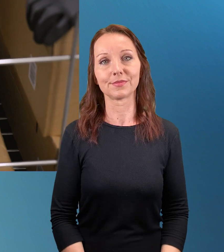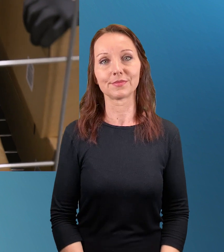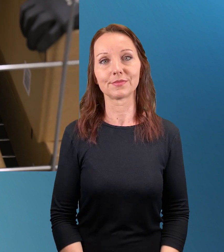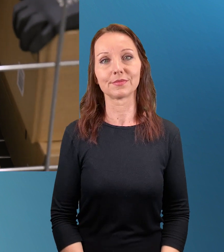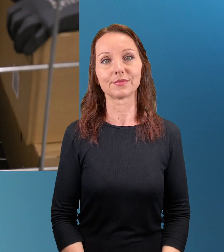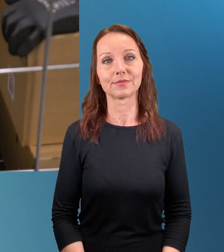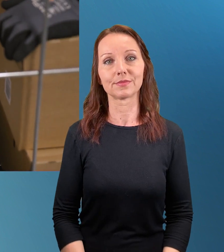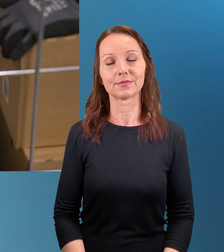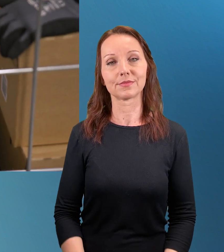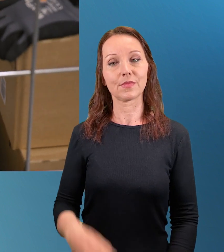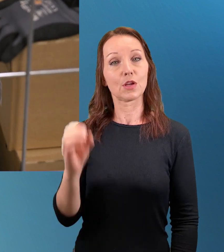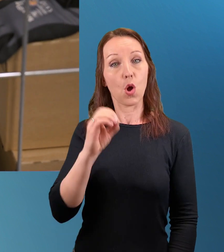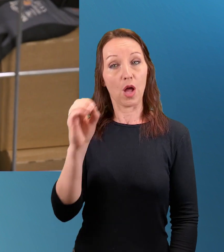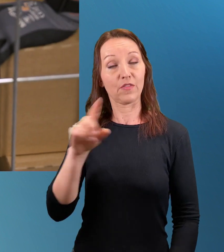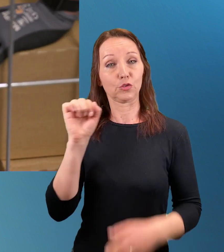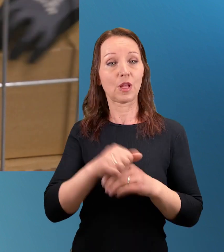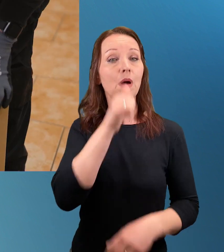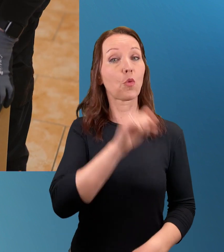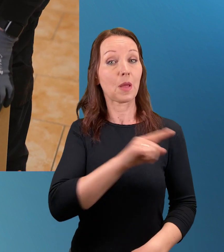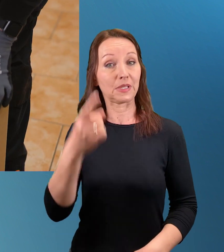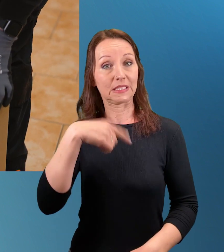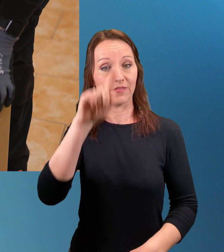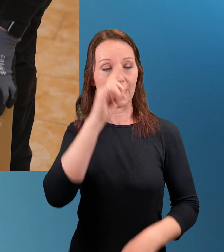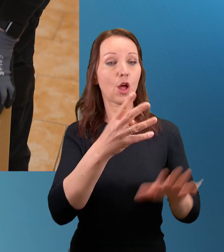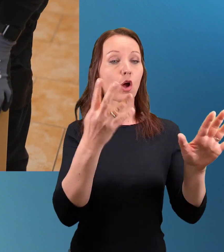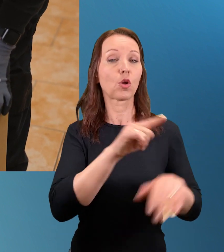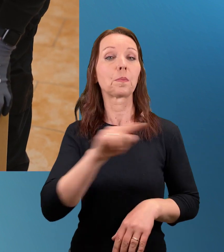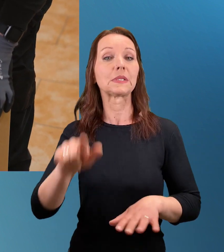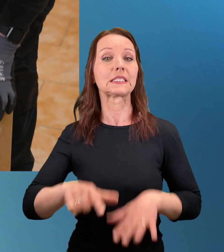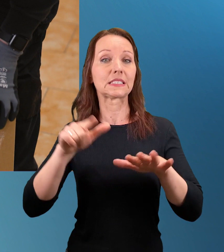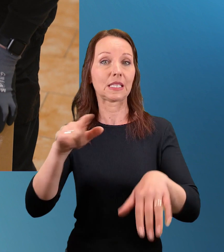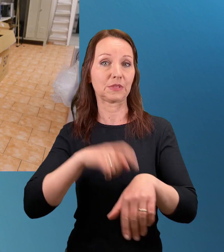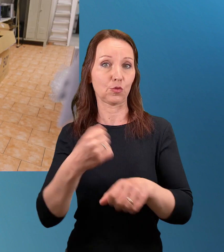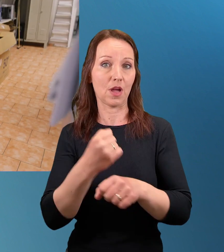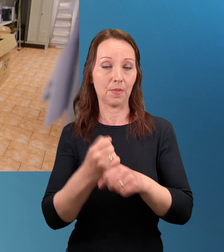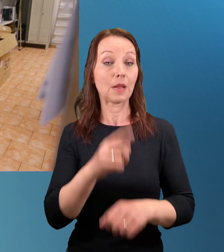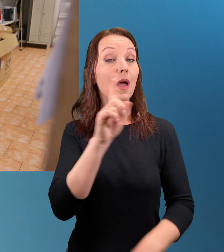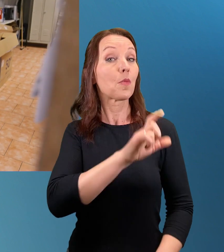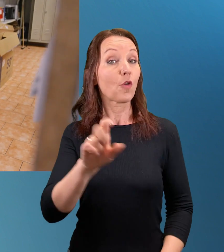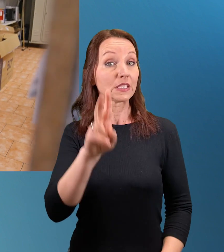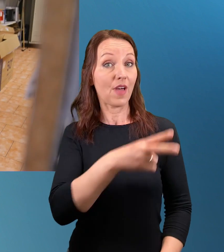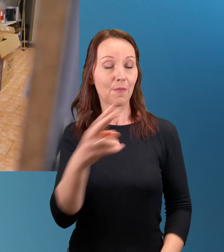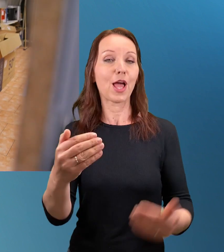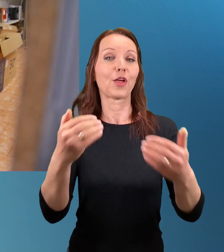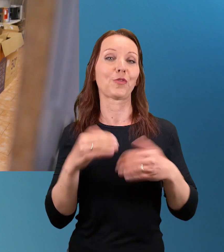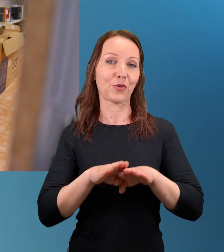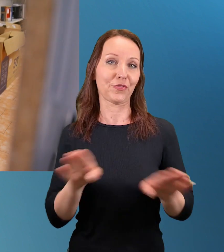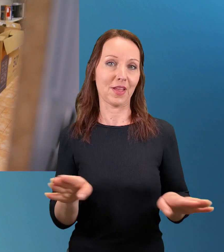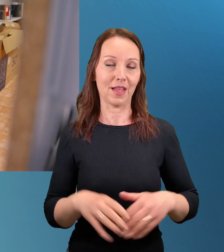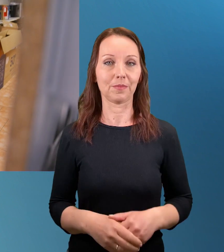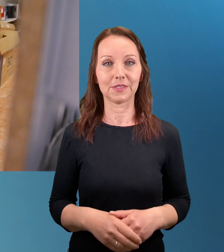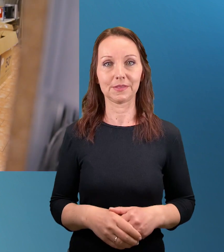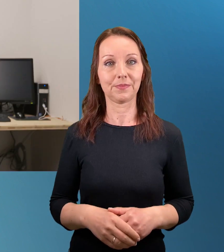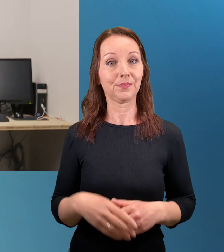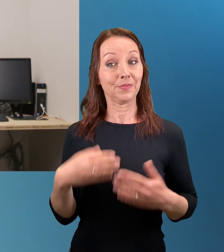Oliver arbeitet immer montags bis freitags von 9 bis 17 Uhr. Zweimal in der Woche hat er allerdings früher Schluss. So